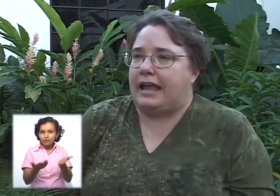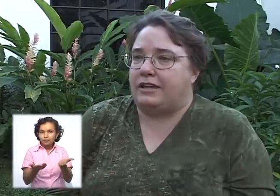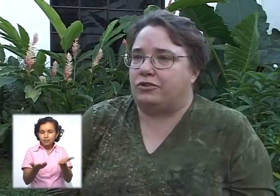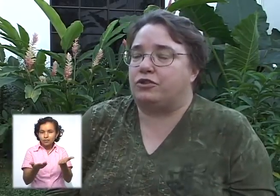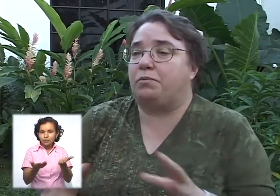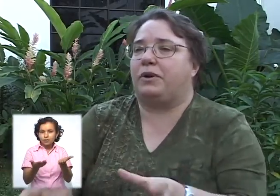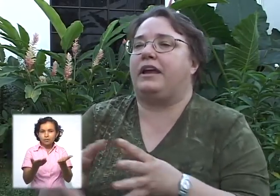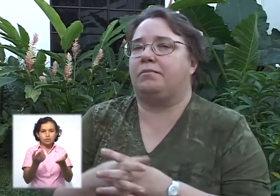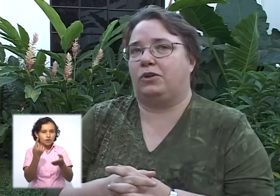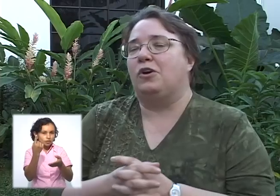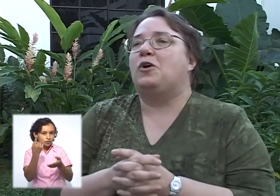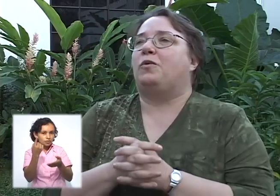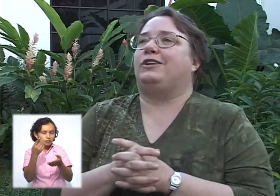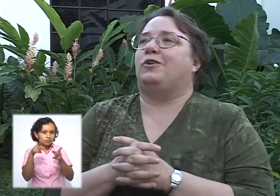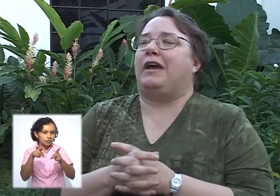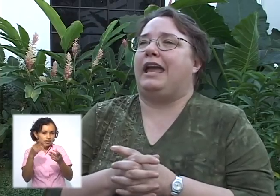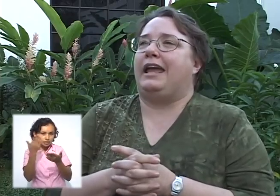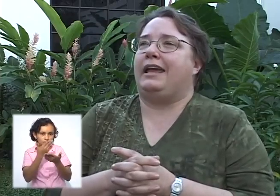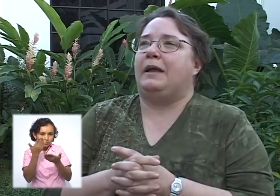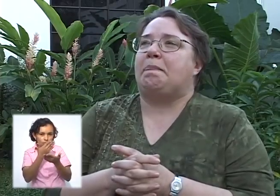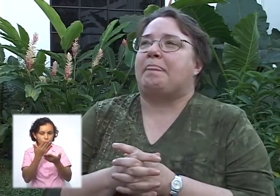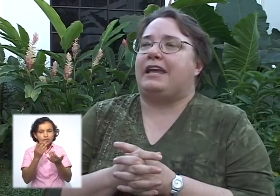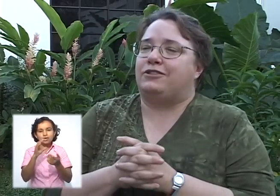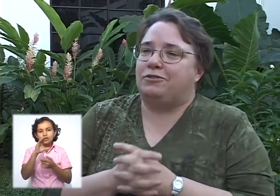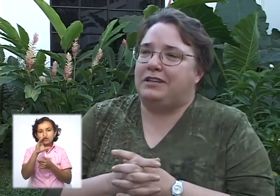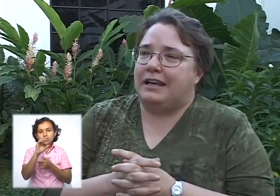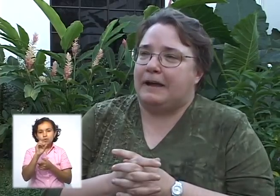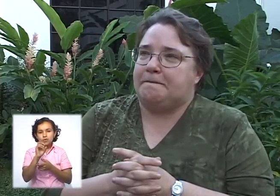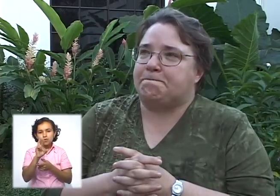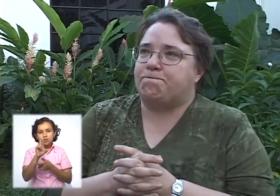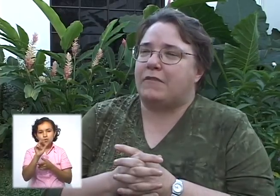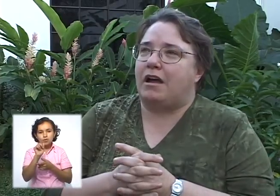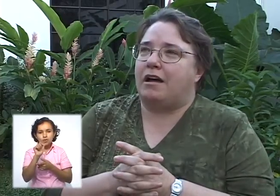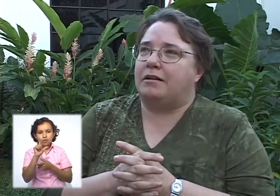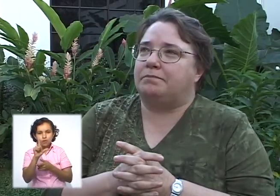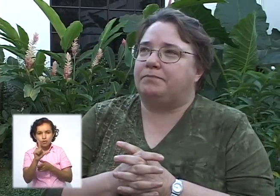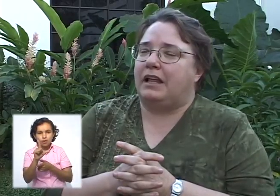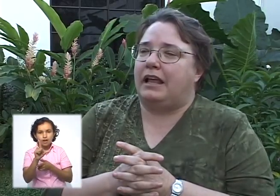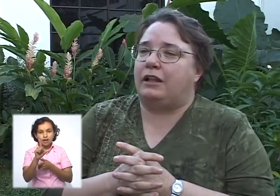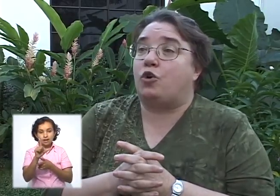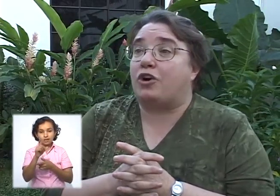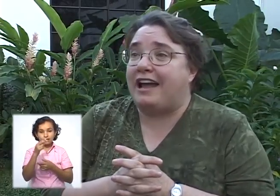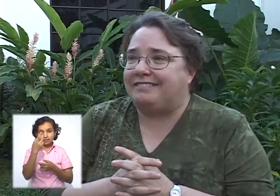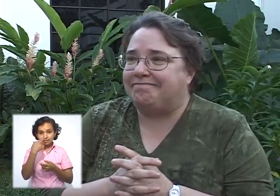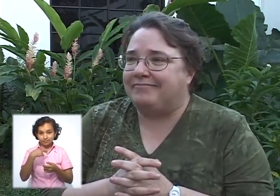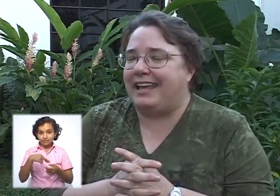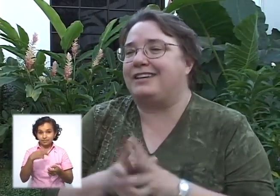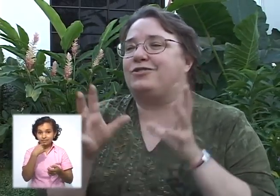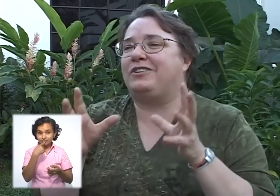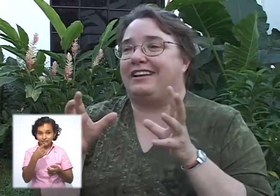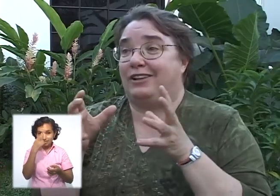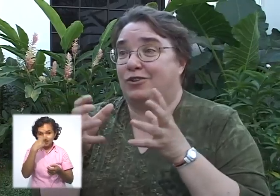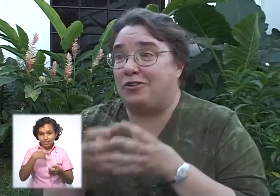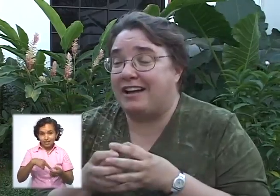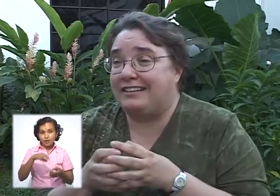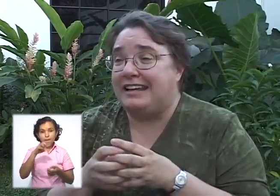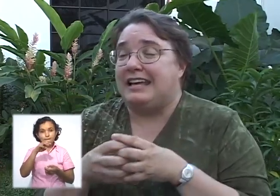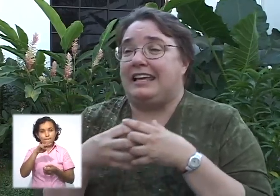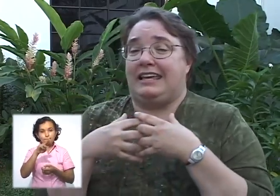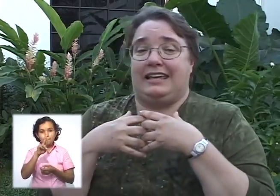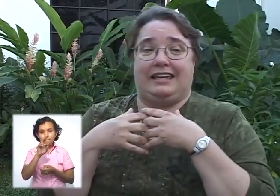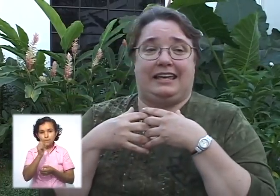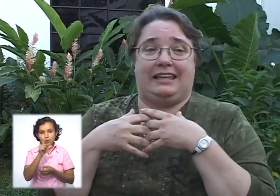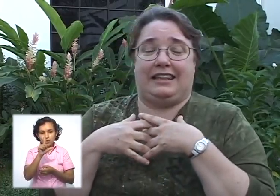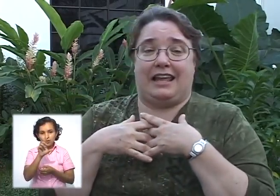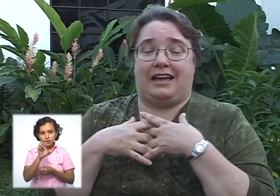seña de ellos. Por ejemplo, cuando ellos estudian el Corán, ellos estudian el Corán